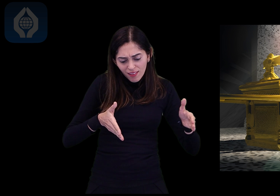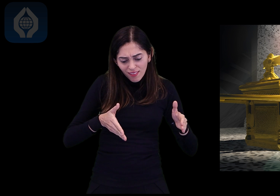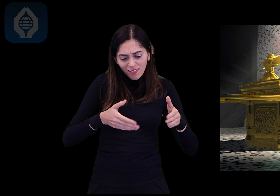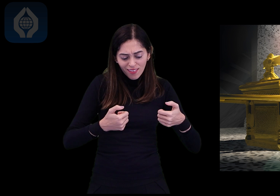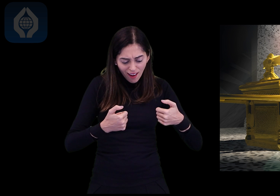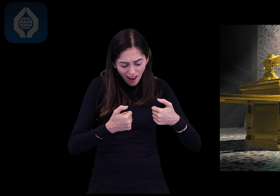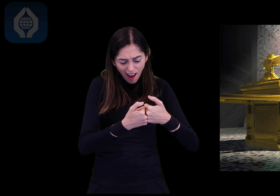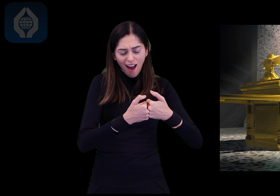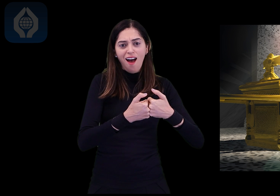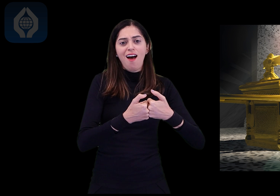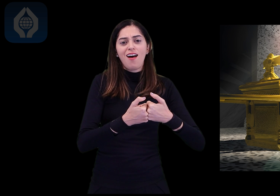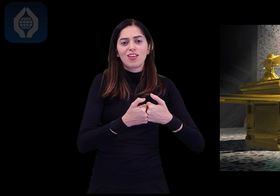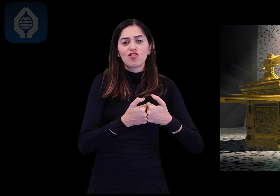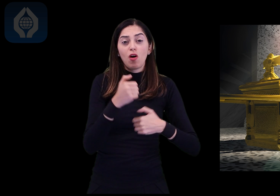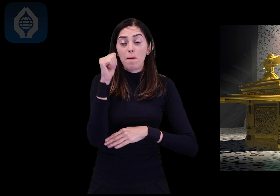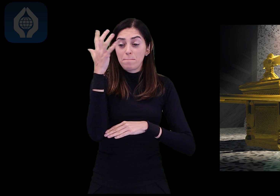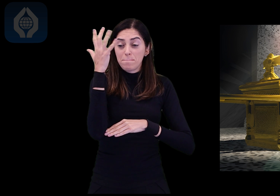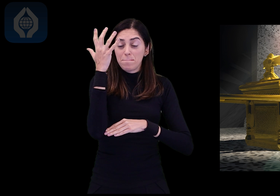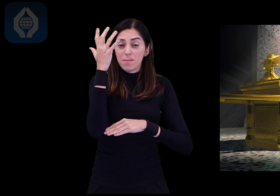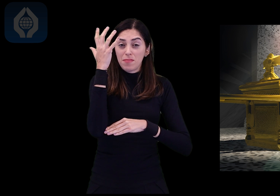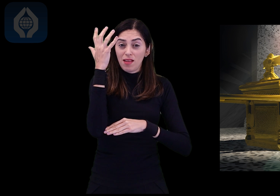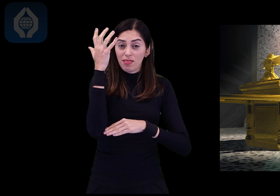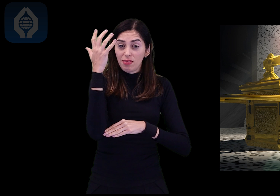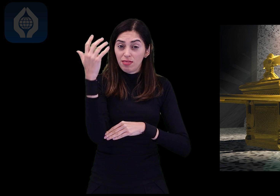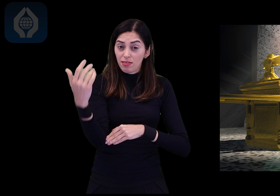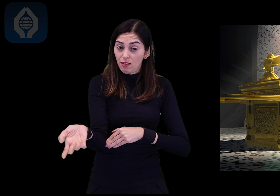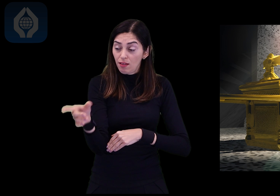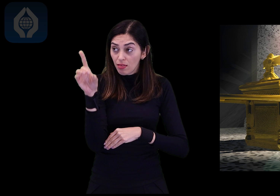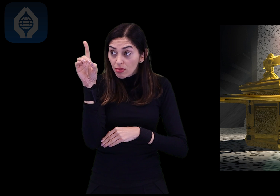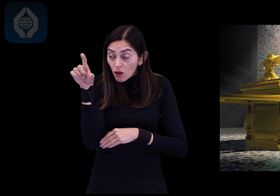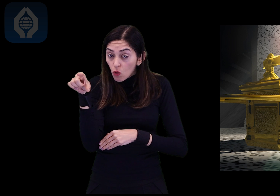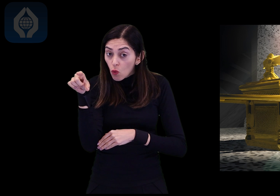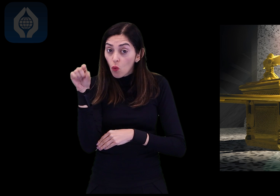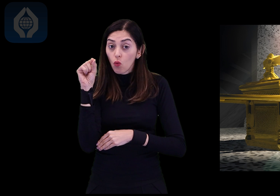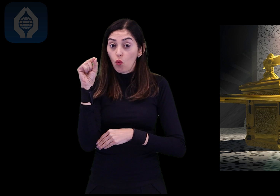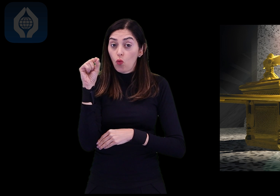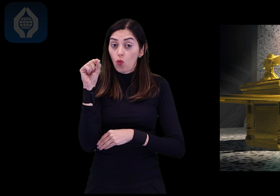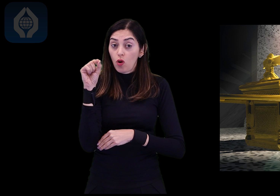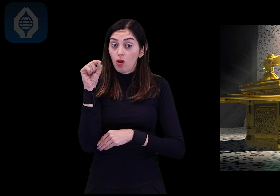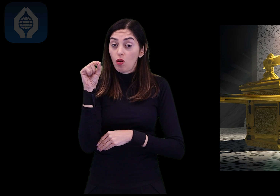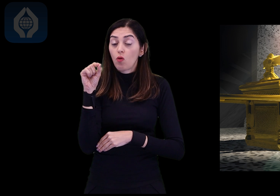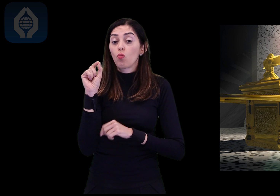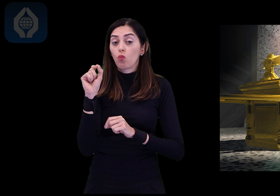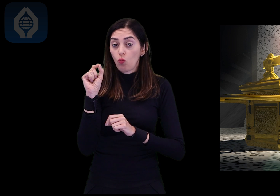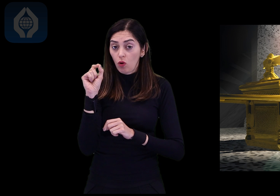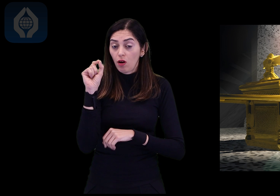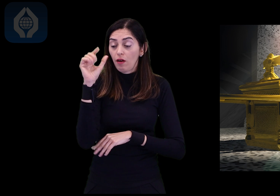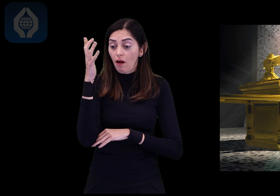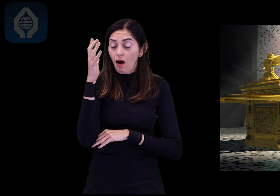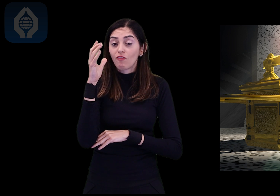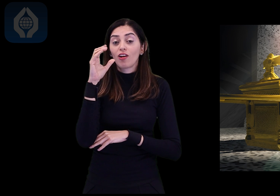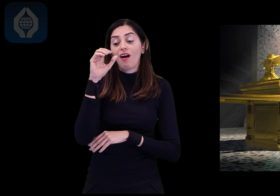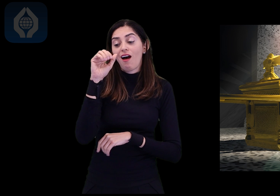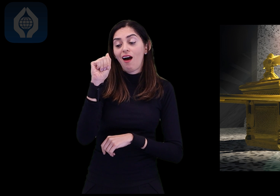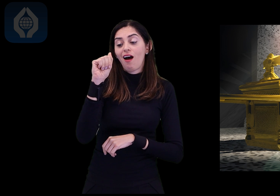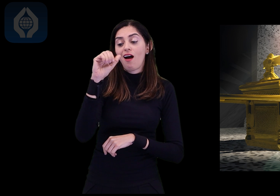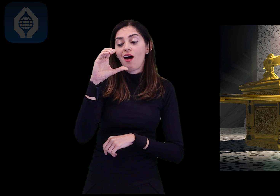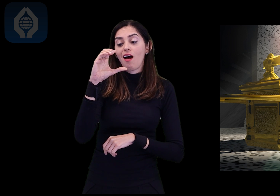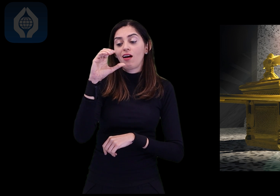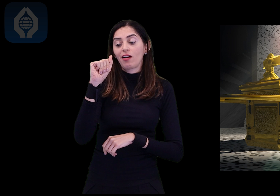ser feita da madeira de uma árvore que Deus escolhera. Depois de terem feito a Arca da Aliança, deveriam cobri-la com